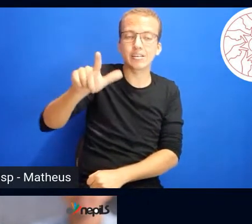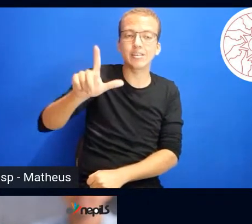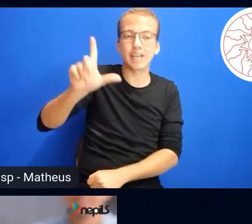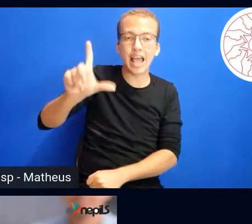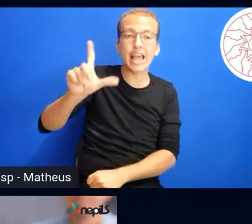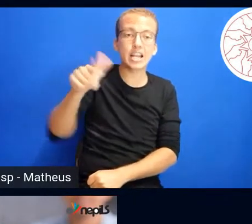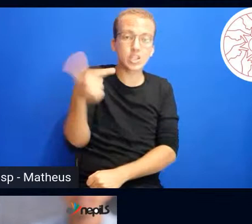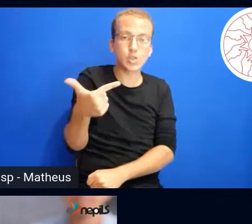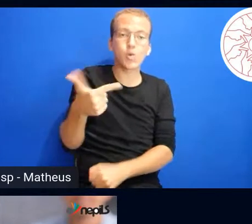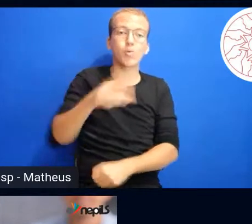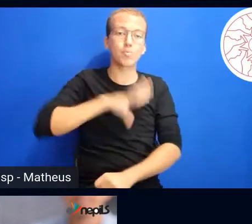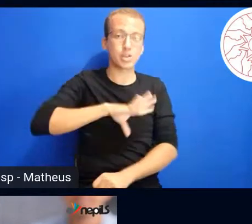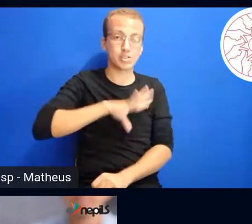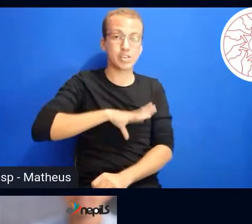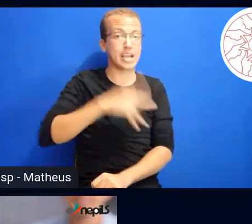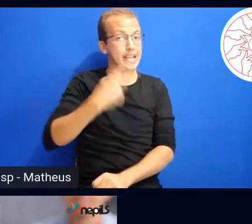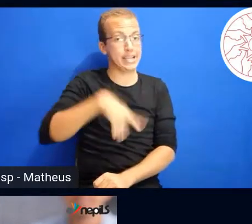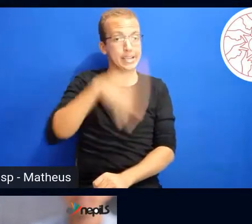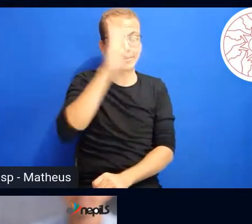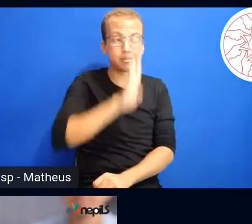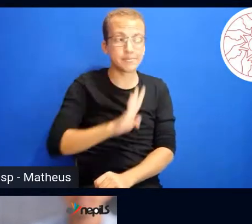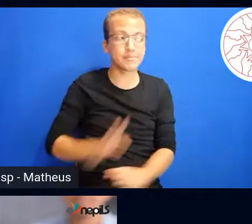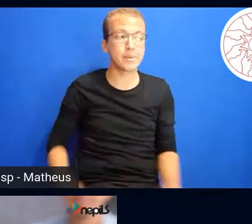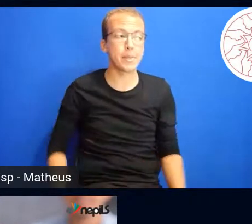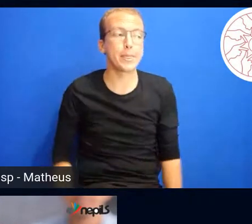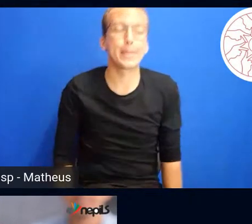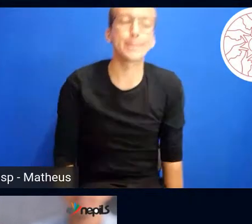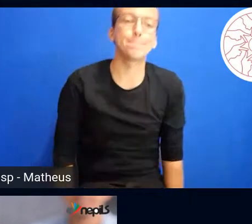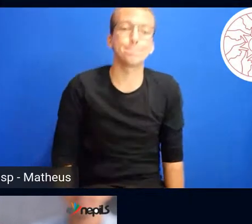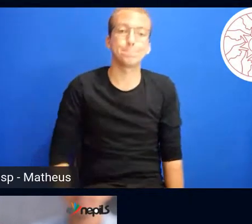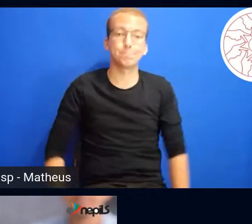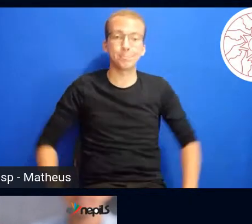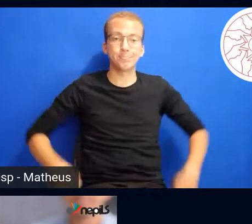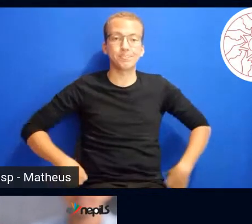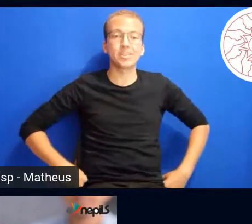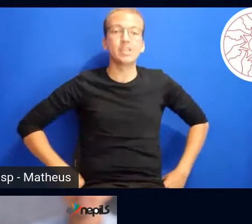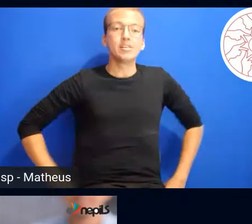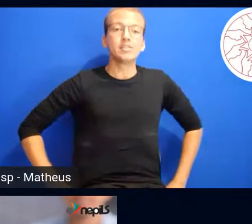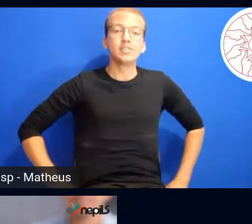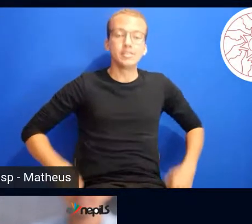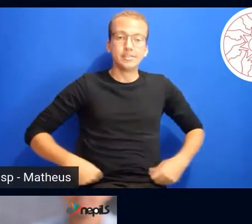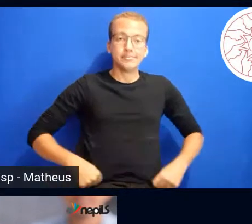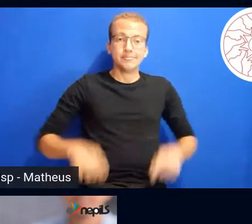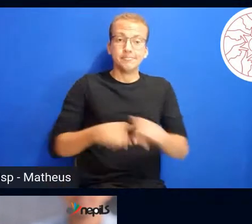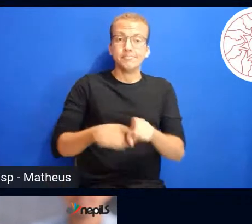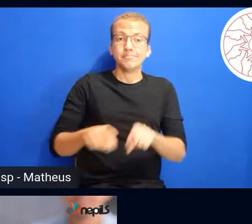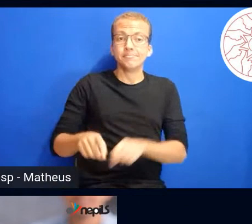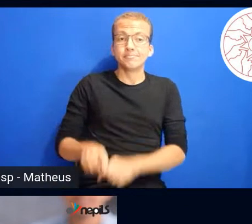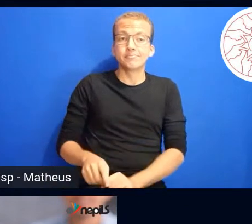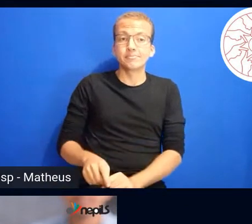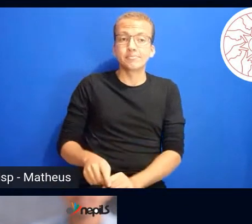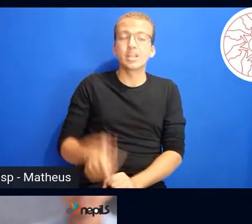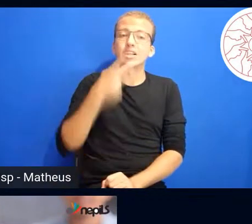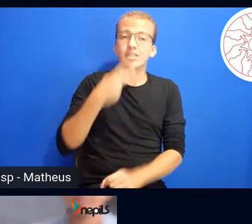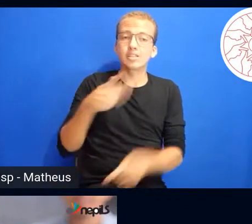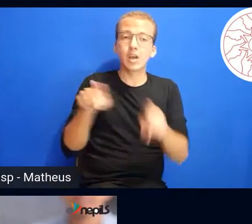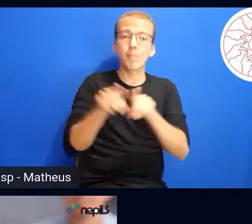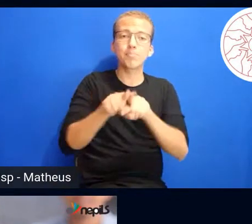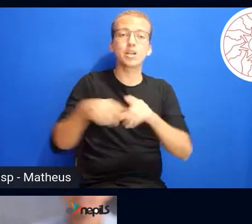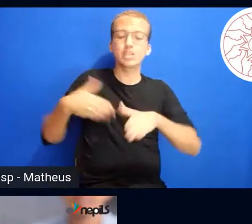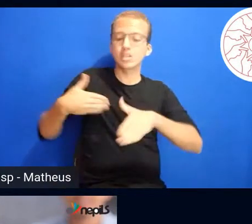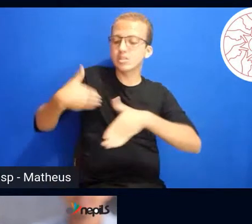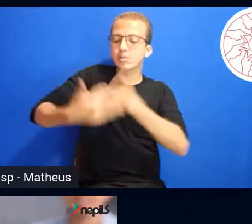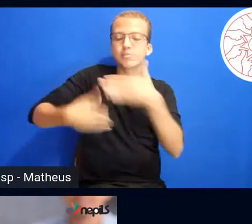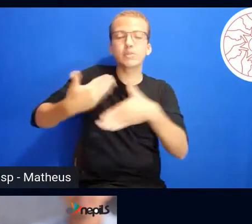Brasil. Eh, lembrando também que nesse processo de educação bilíngue, quando a gente